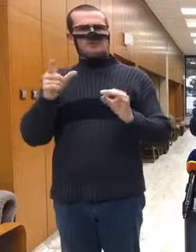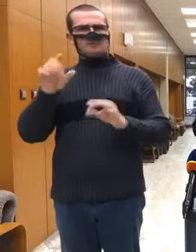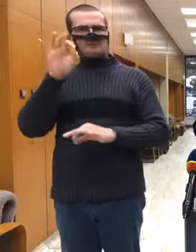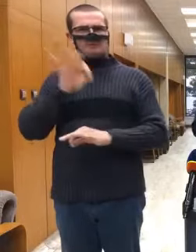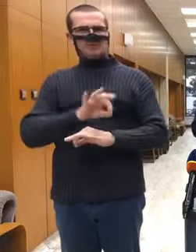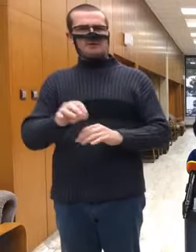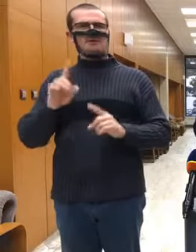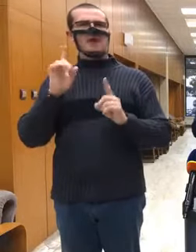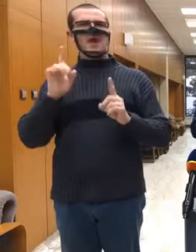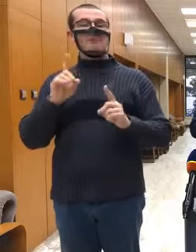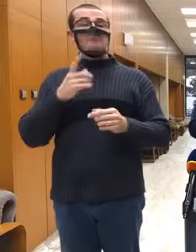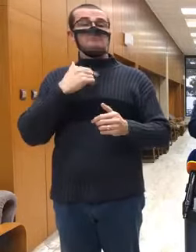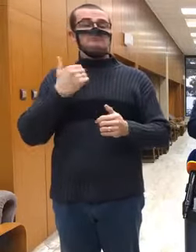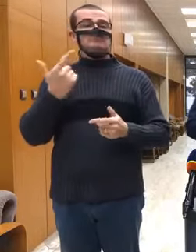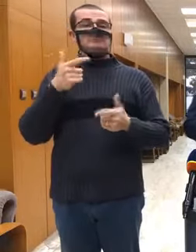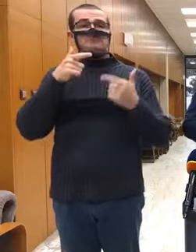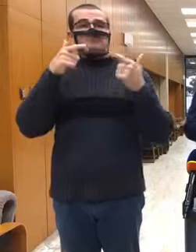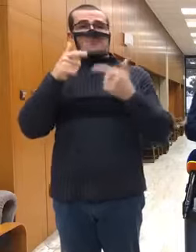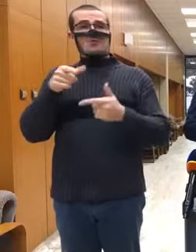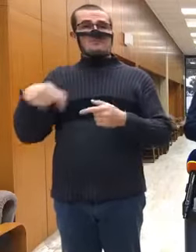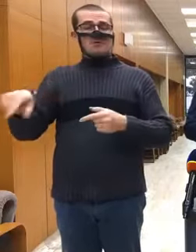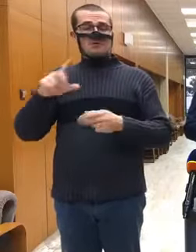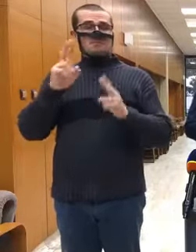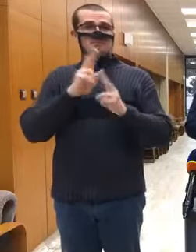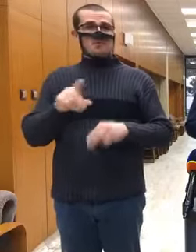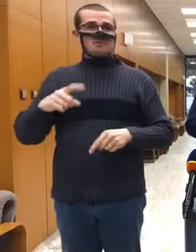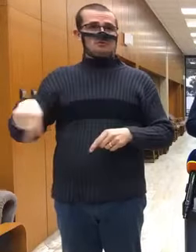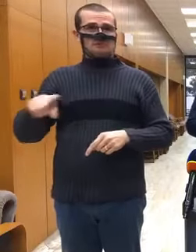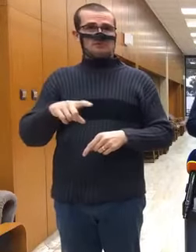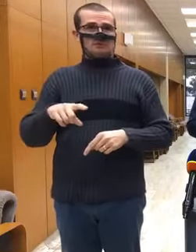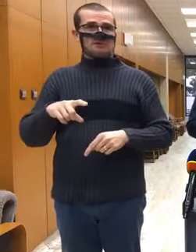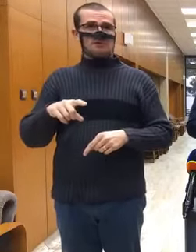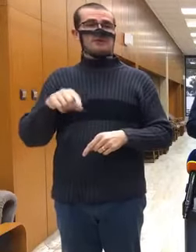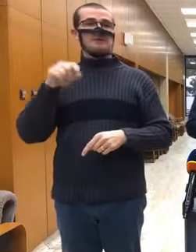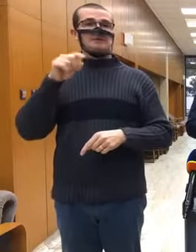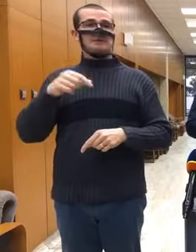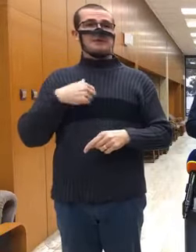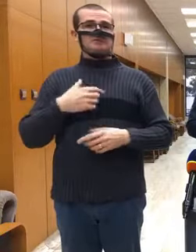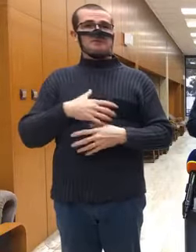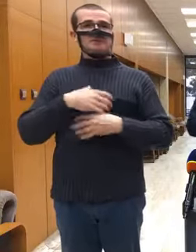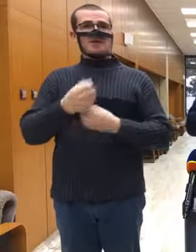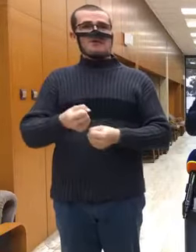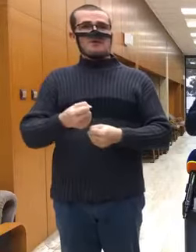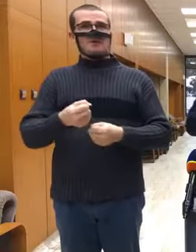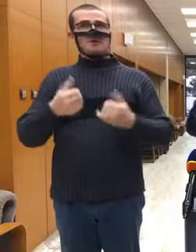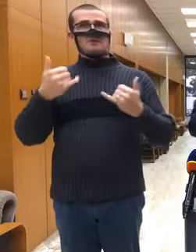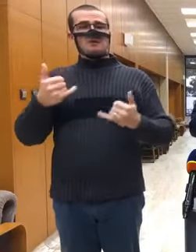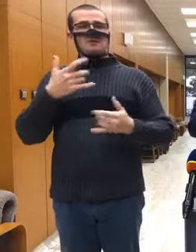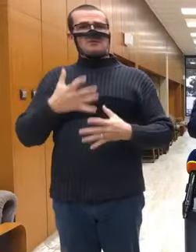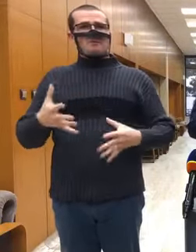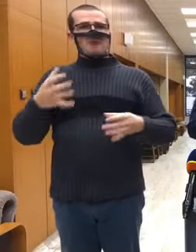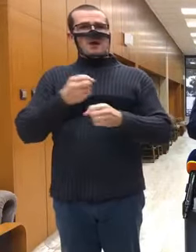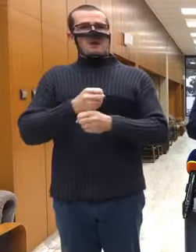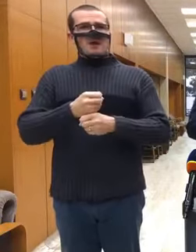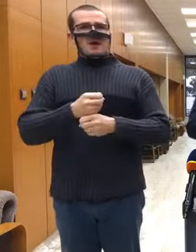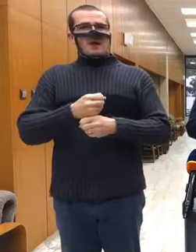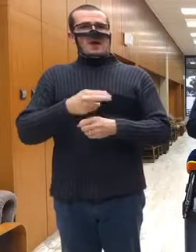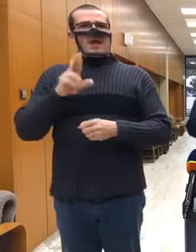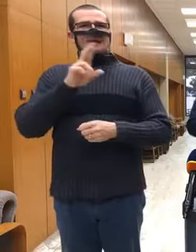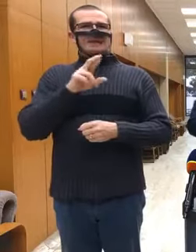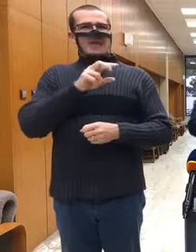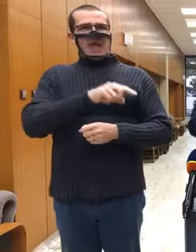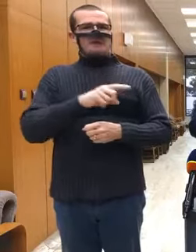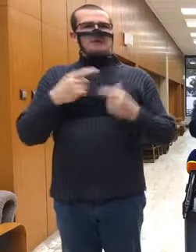alebo sú hodné podpory, to je asi najlepší výraz. Tie som aj navrhol, teraz do toho balíka REACT-EU, tam ich